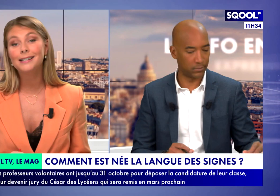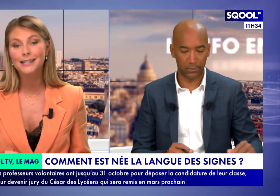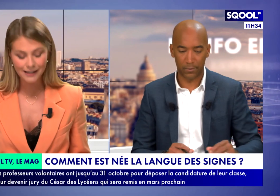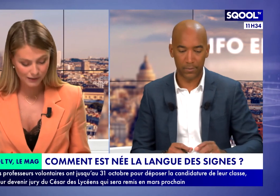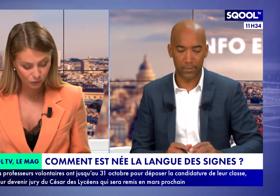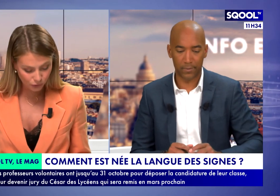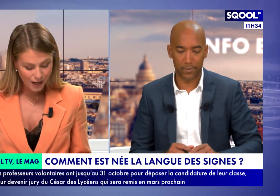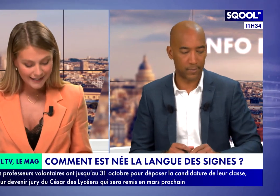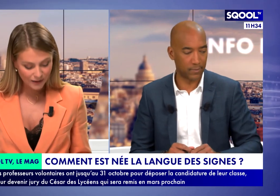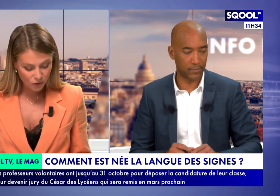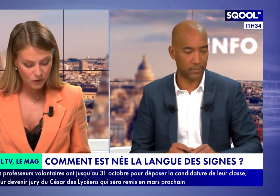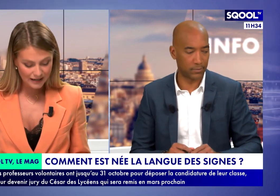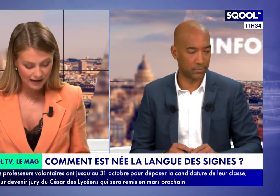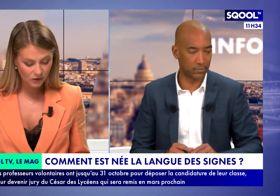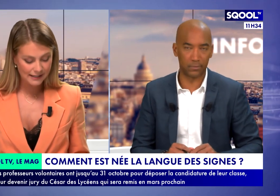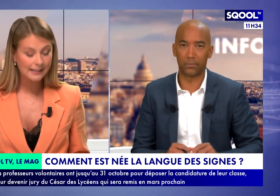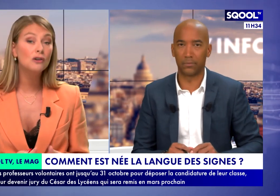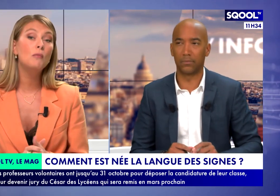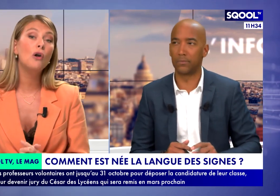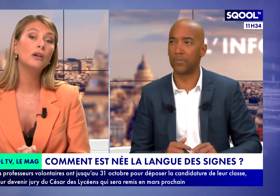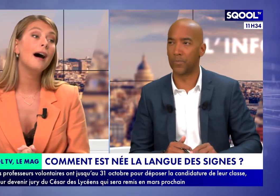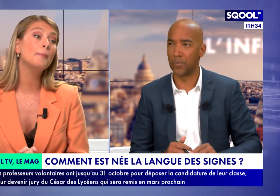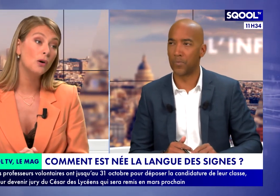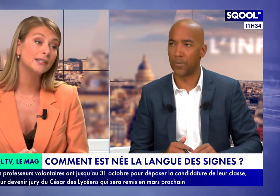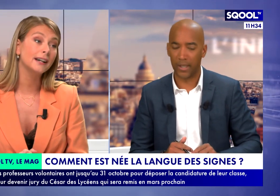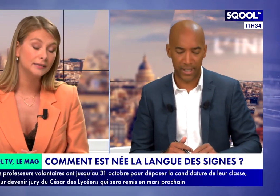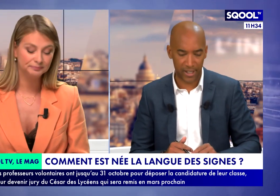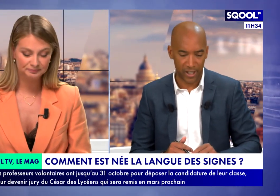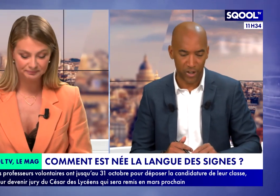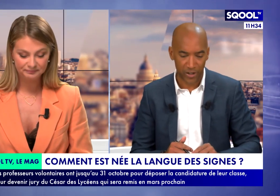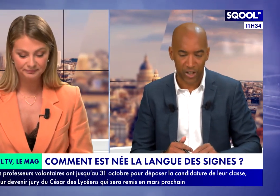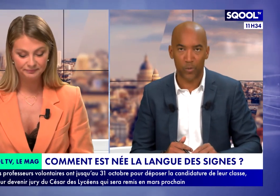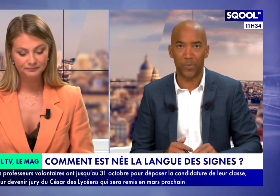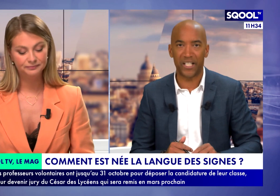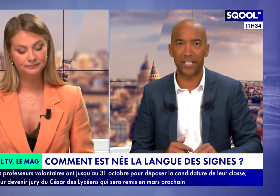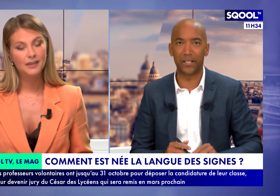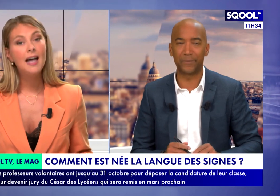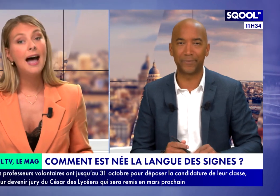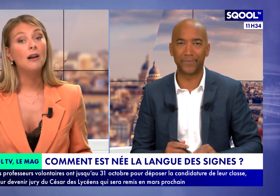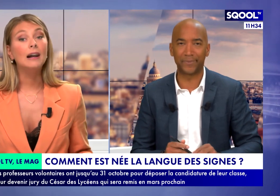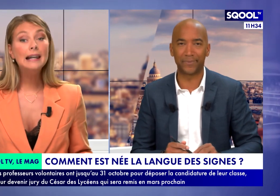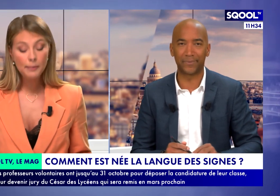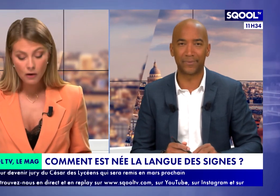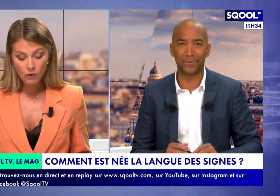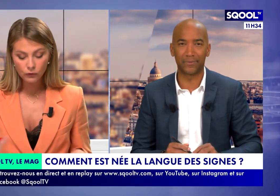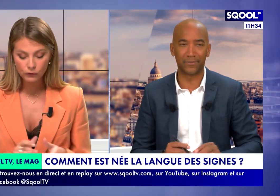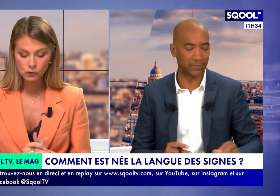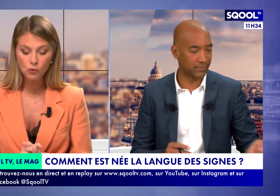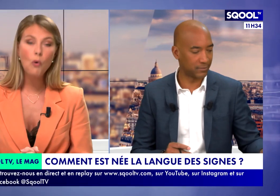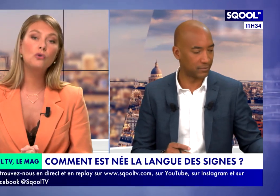-102 qui reconnaît la langue des signes comme langue à part entière. Qu'est-ce qu'un enseignement bilingue ? Alors, les parents d'enfants sourds ont le